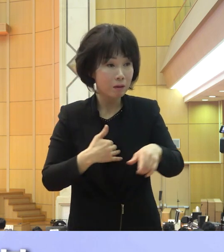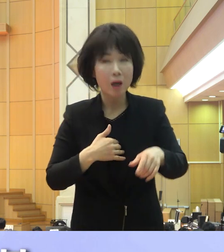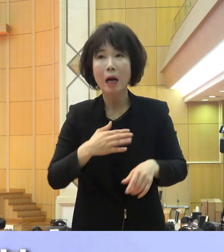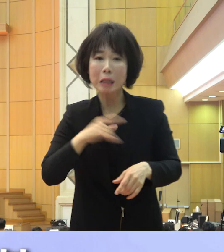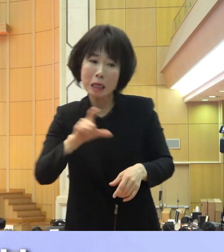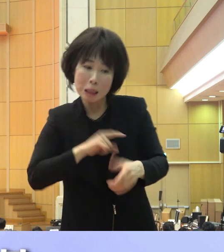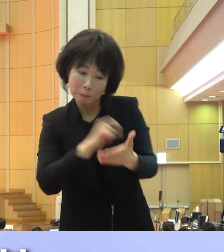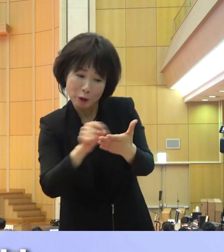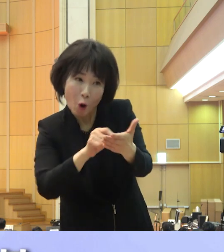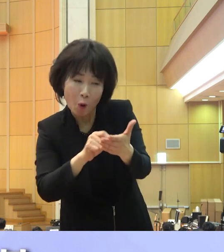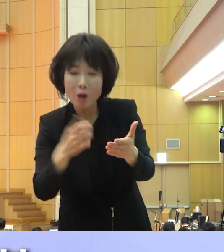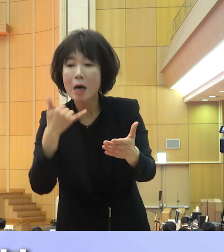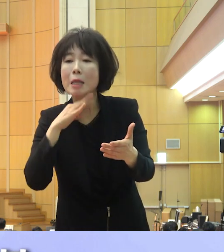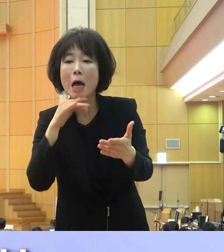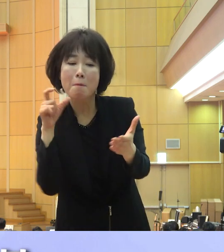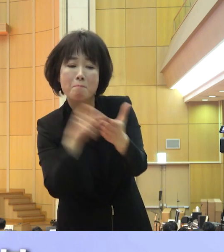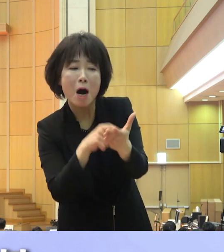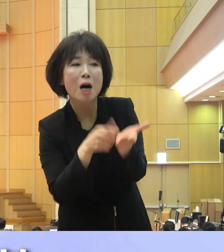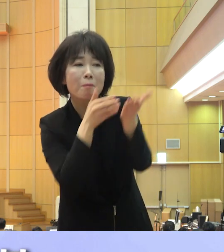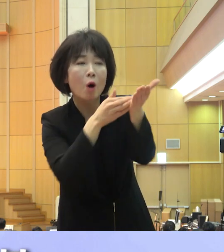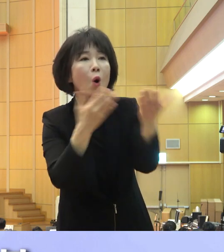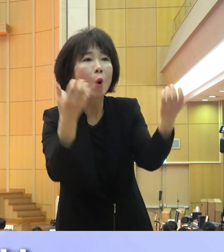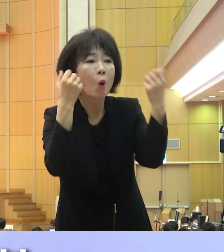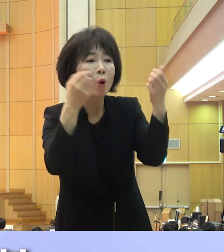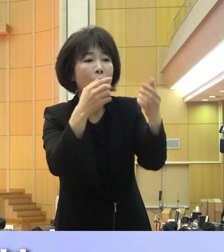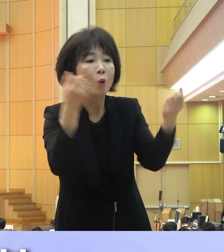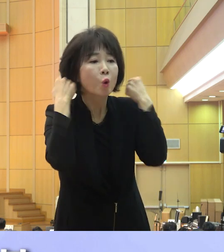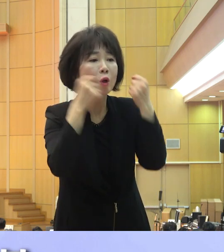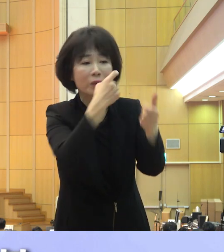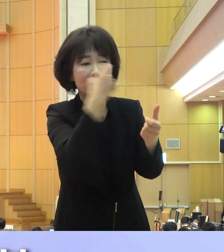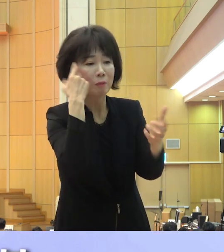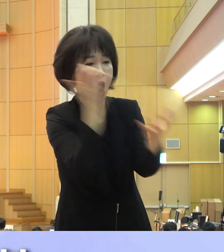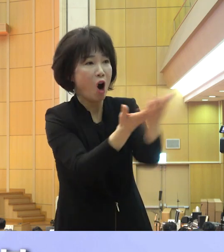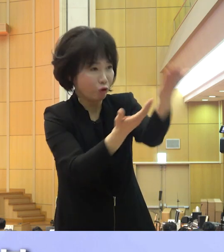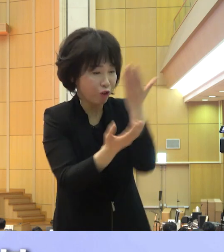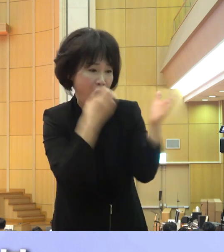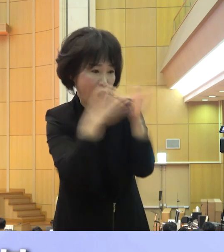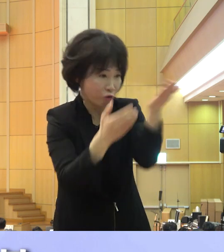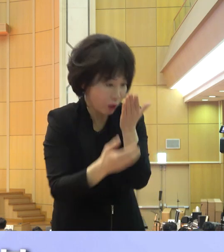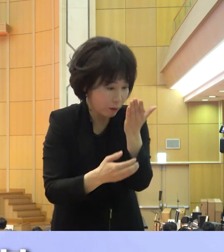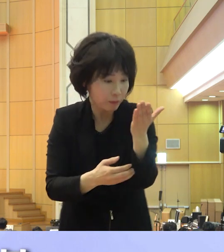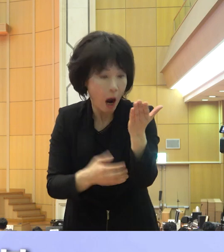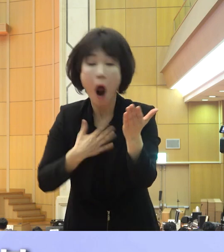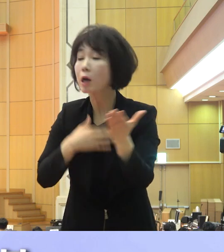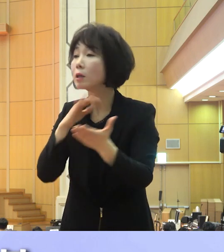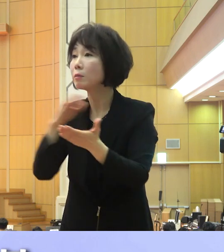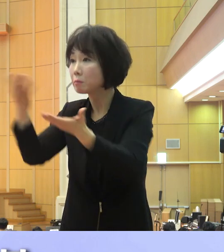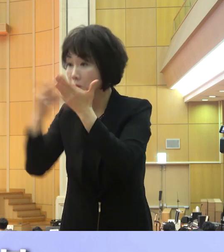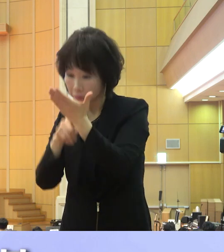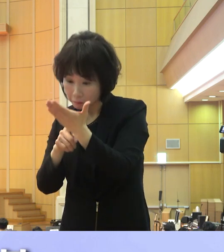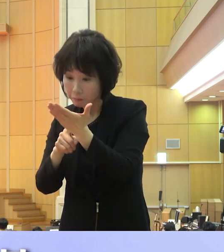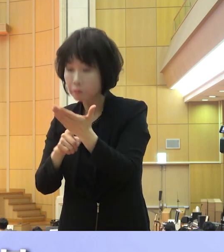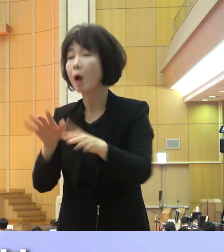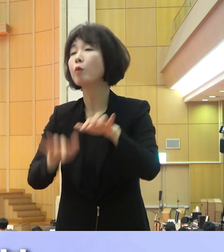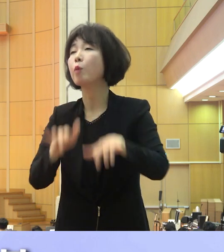치더니 교육청장 딱 직인 찍어가지고 떡 주는 거예요. 그거